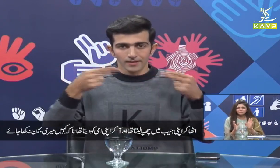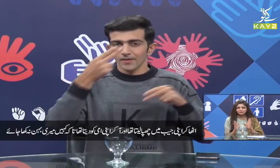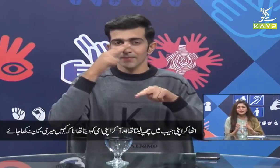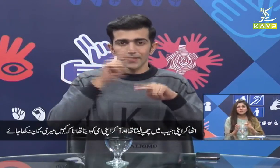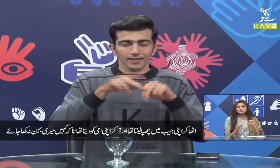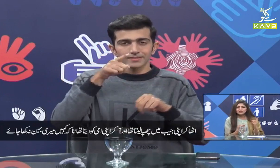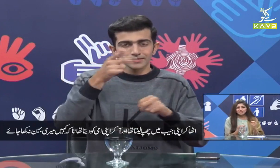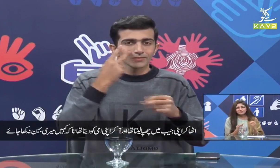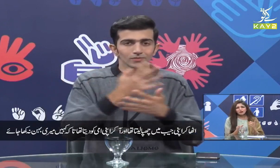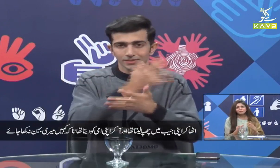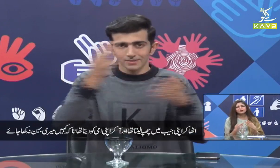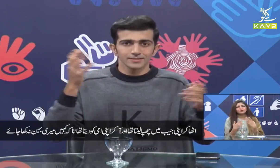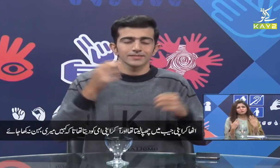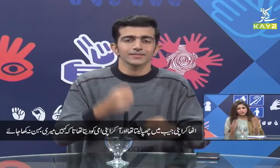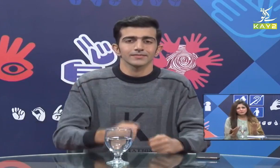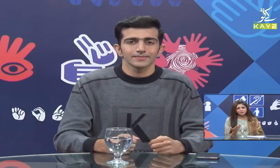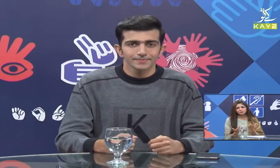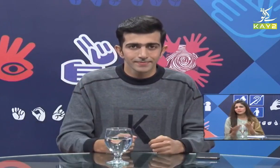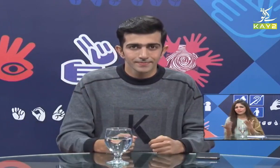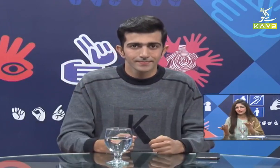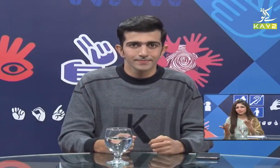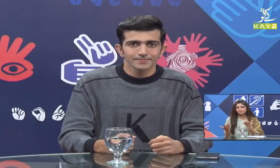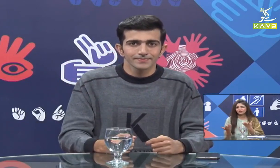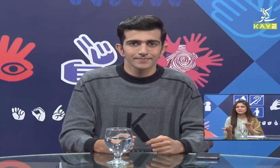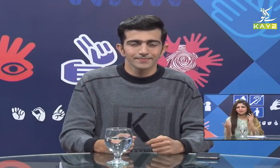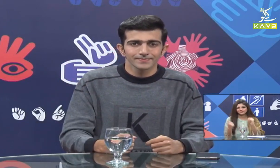करता था। तो चले आए, मैं आपको एक और फ़नी वीडियो अपनी दिखाता हूँ, मेरे साथ रहें।